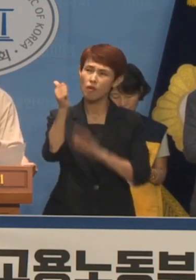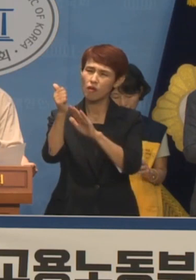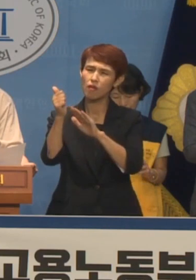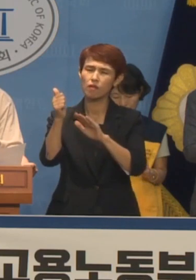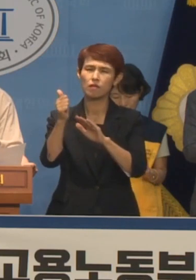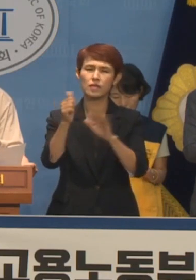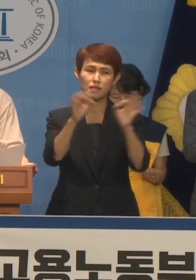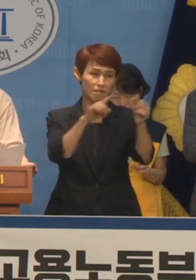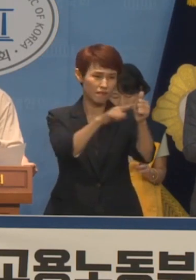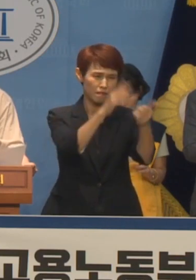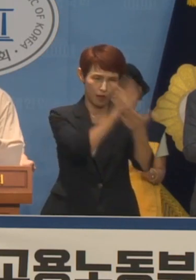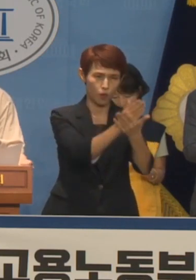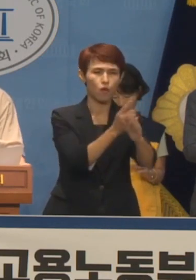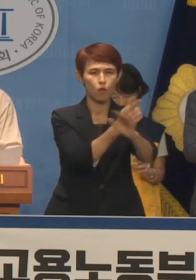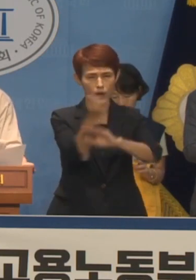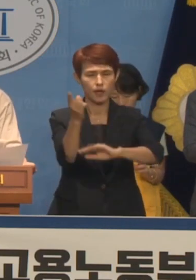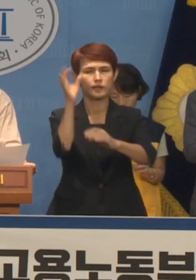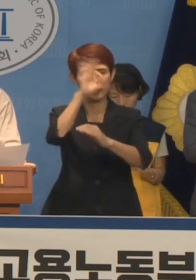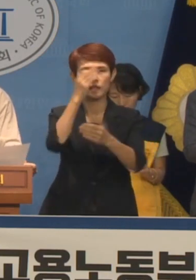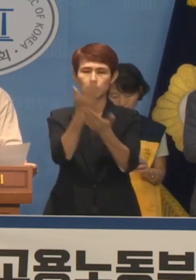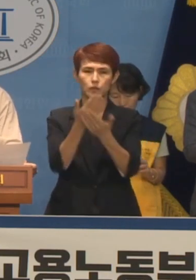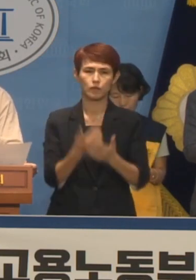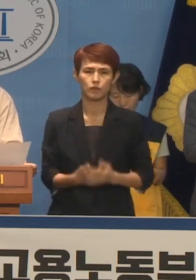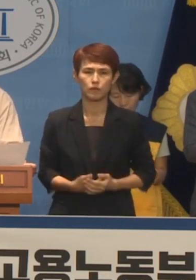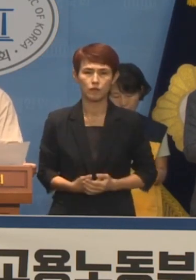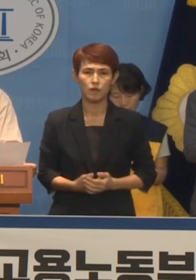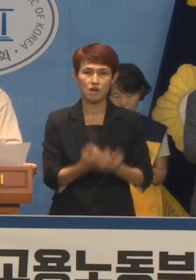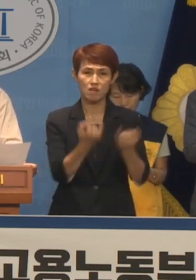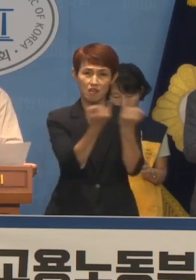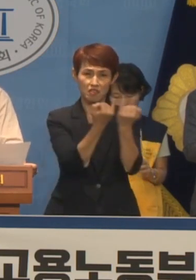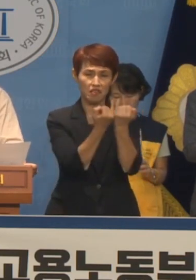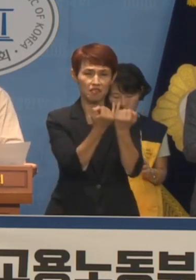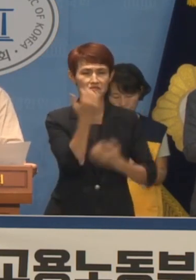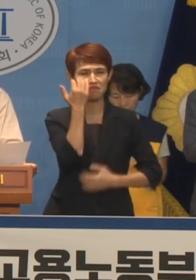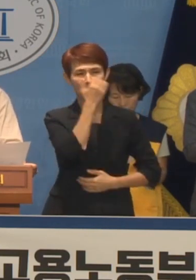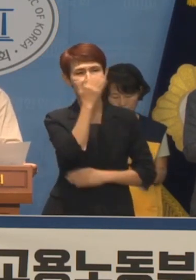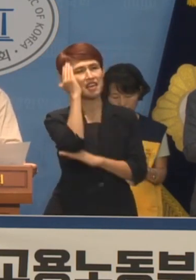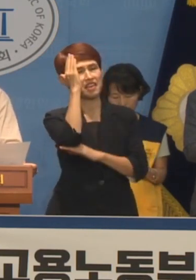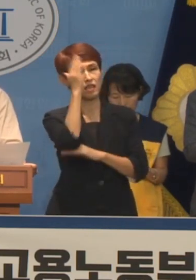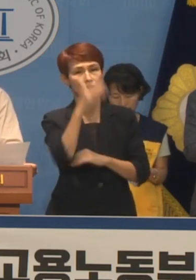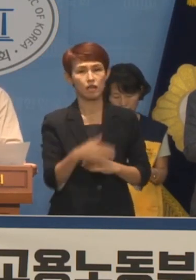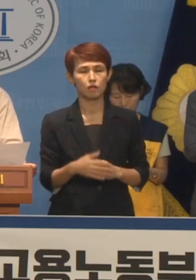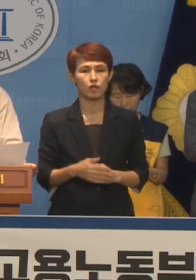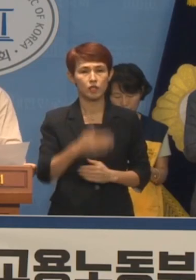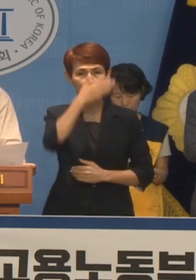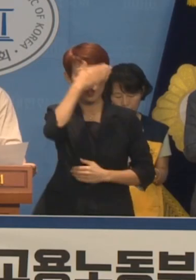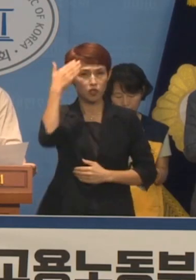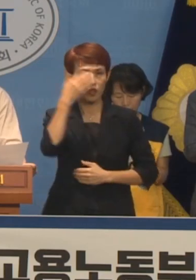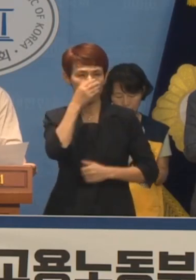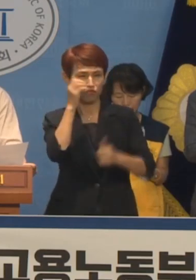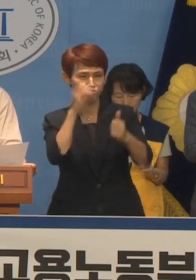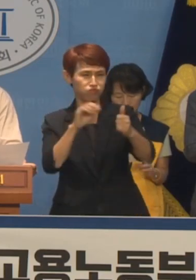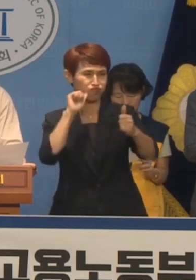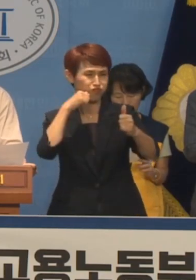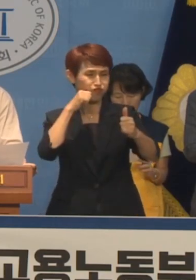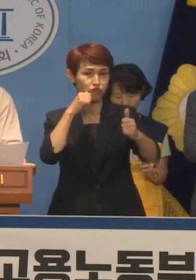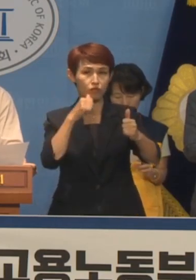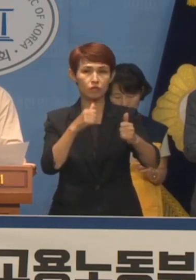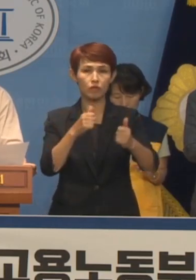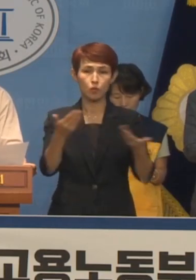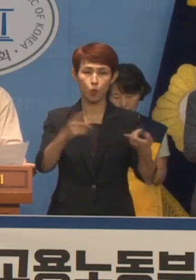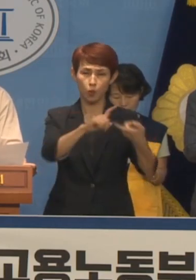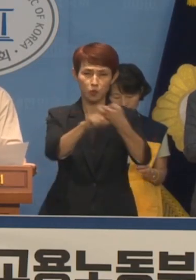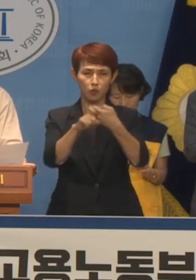찾아라. 적어도 여성을 성적 대상화하고 청년들을 우롱하고 노조를